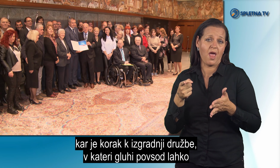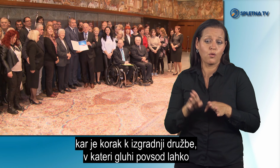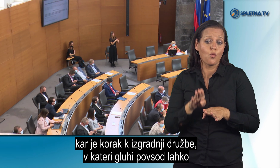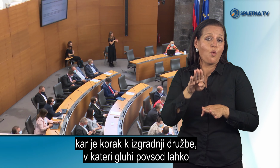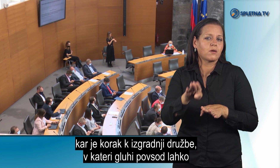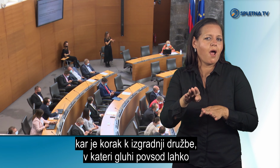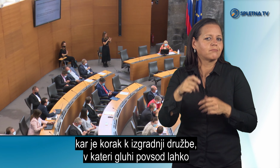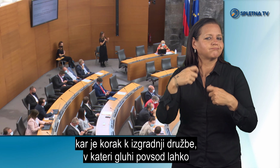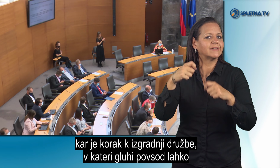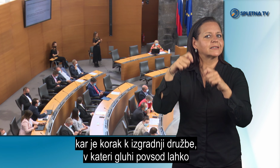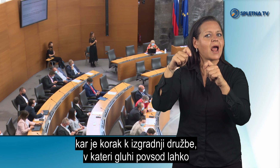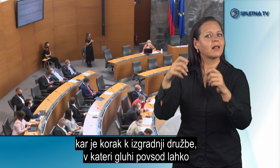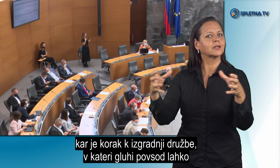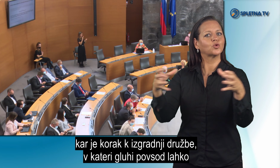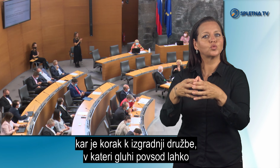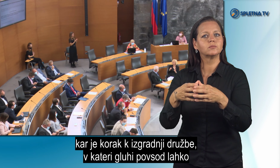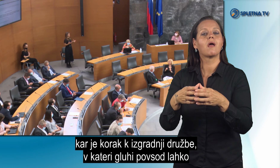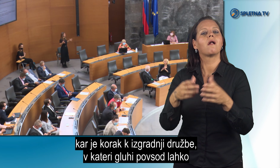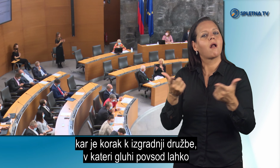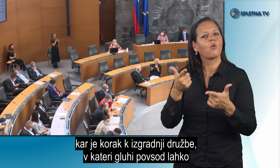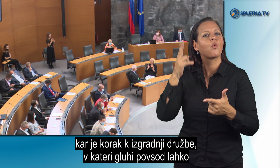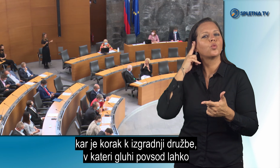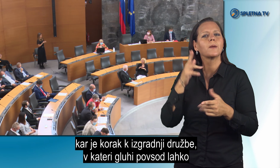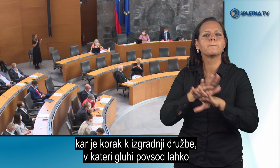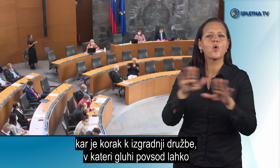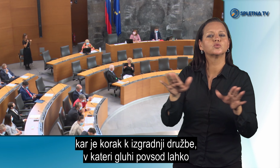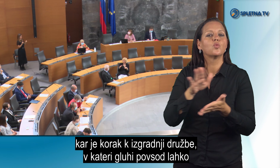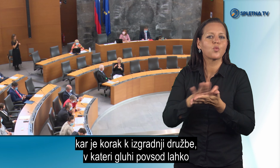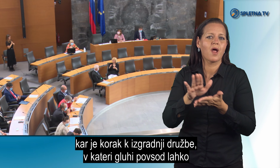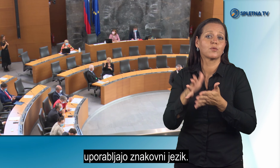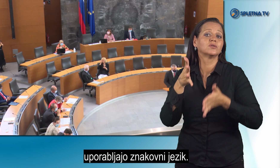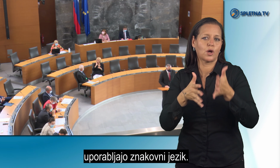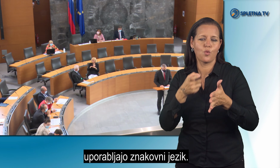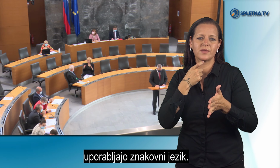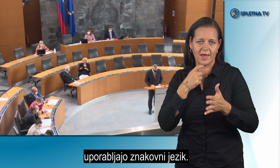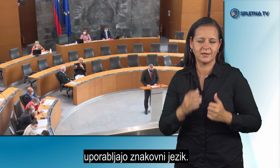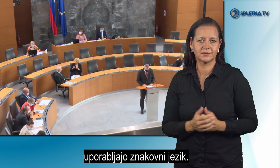kateri gluhi povsod lahko uporabljajo znakovni jezik.